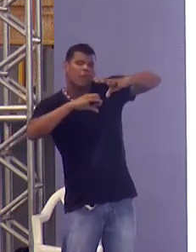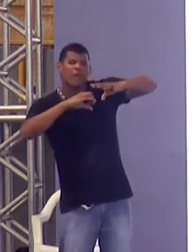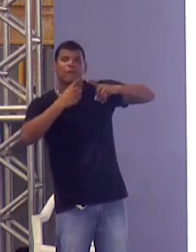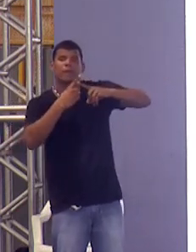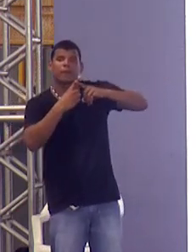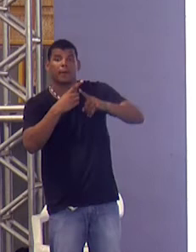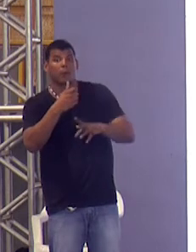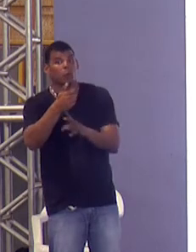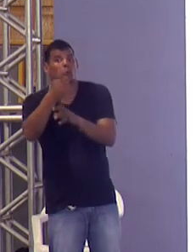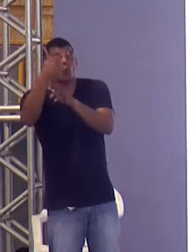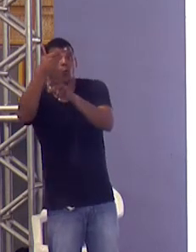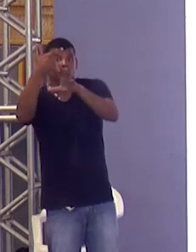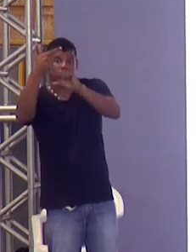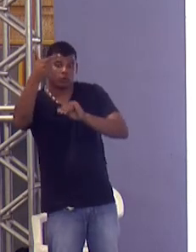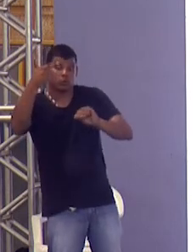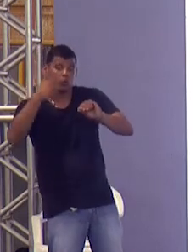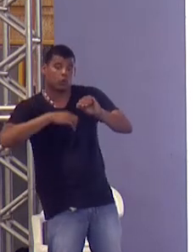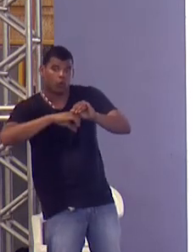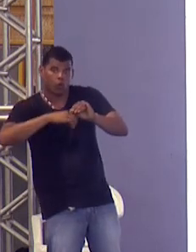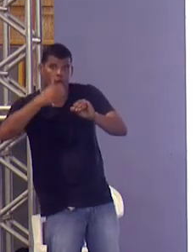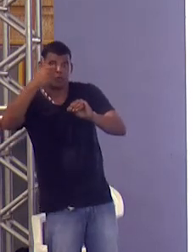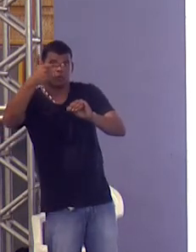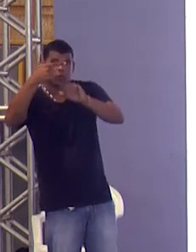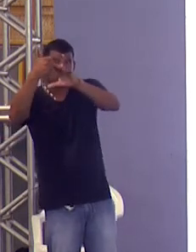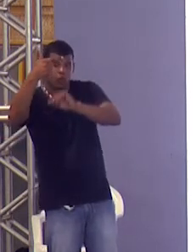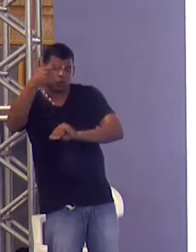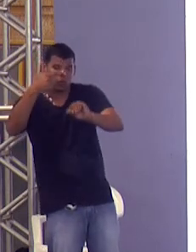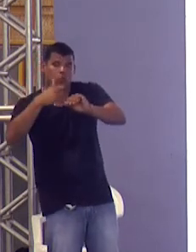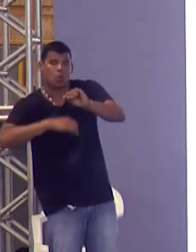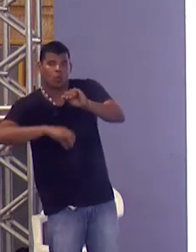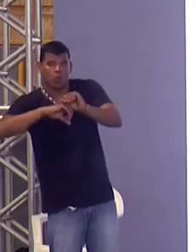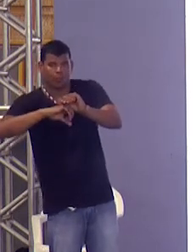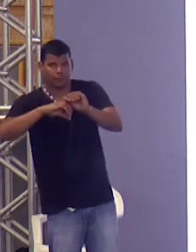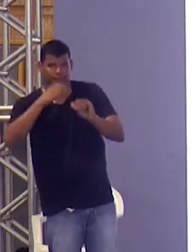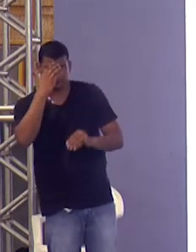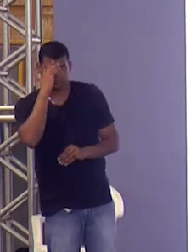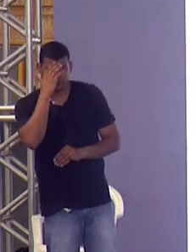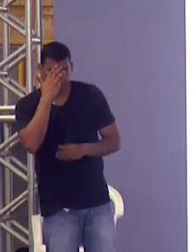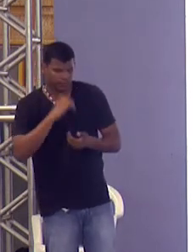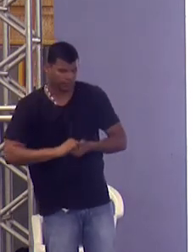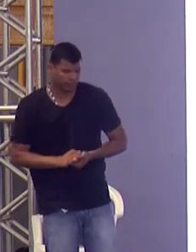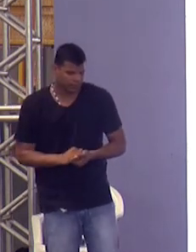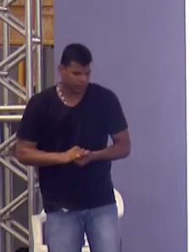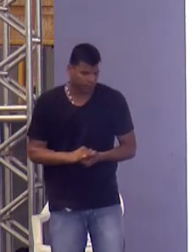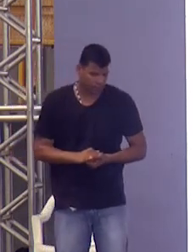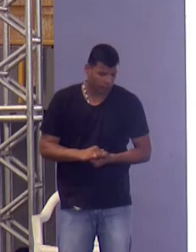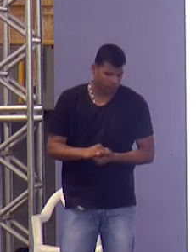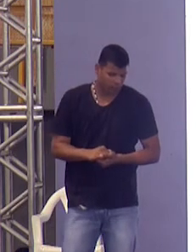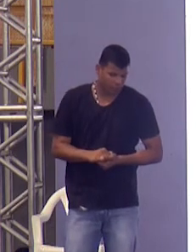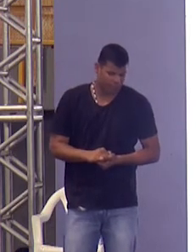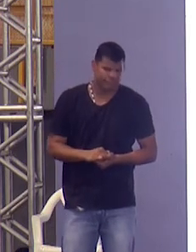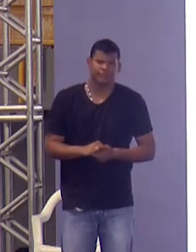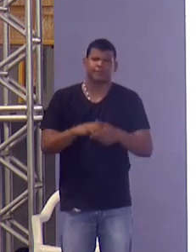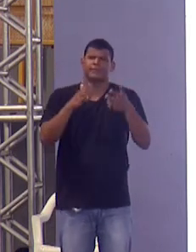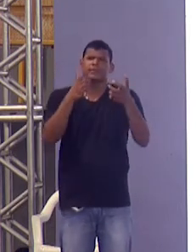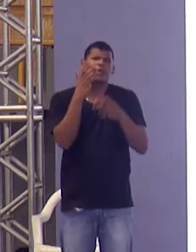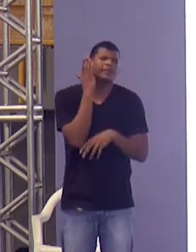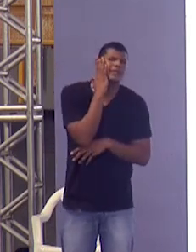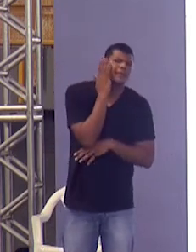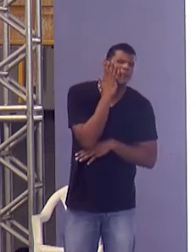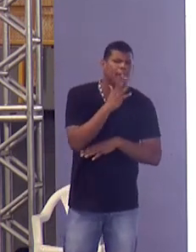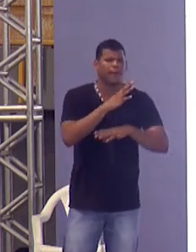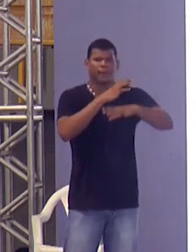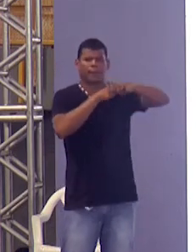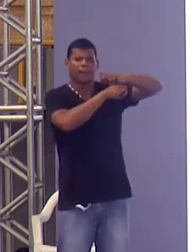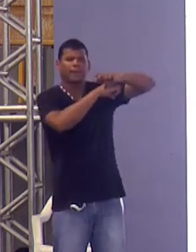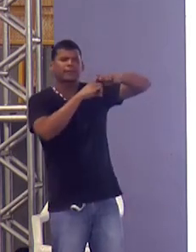o 12, é o 1 e o 2. Então são dois algarismos. Por isso que é 99. E por que que tem um zero